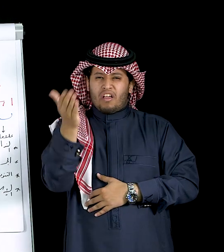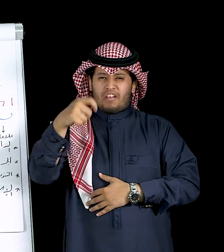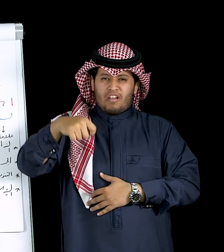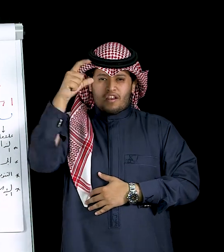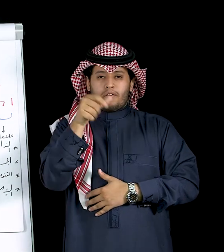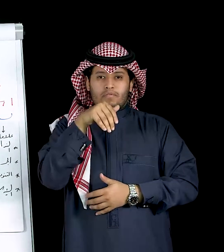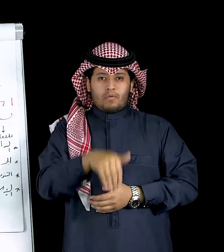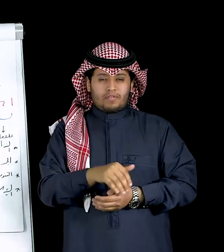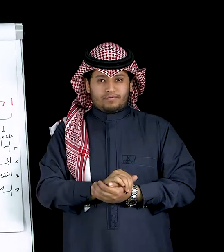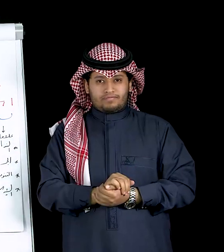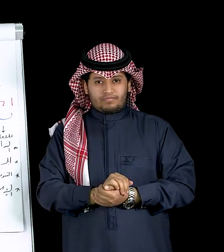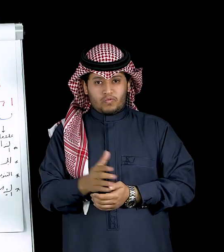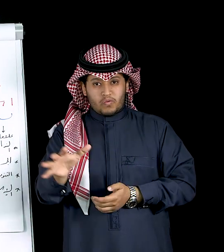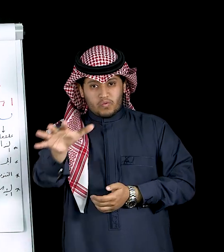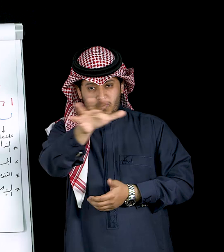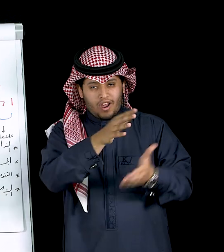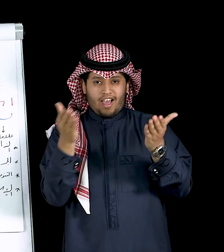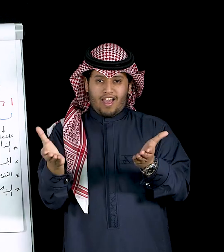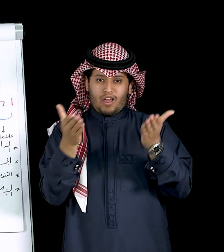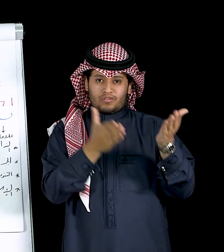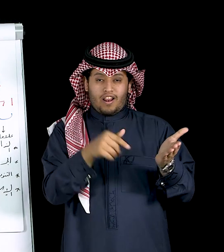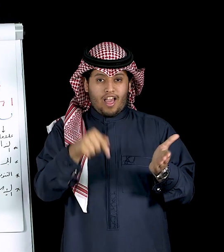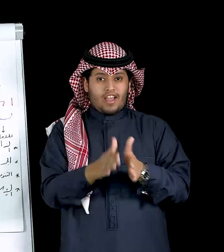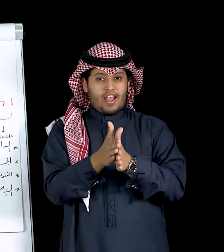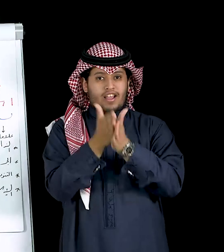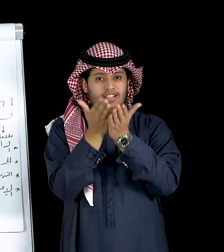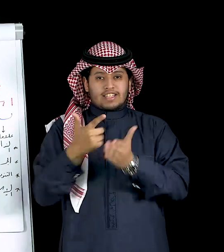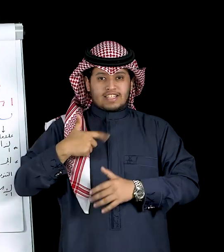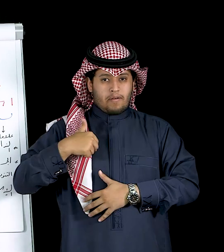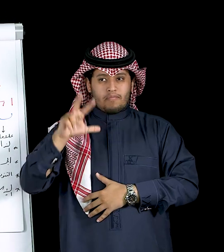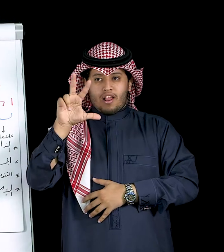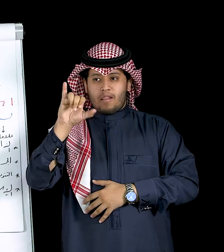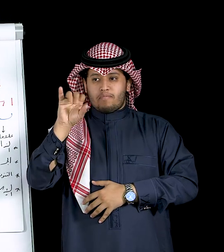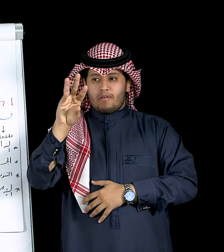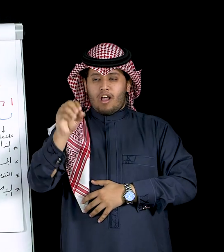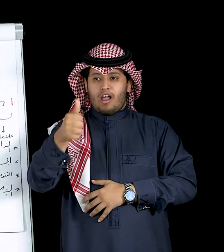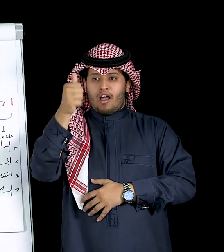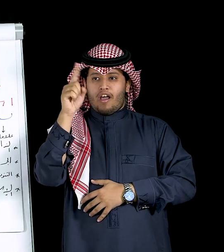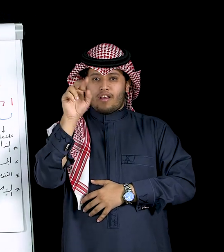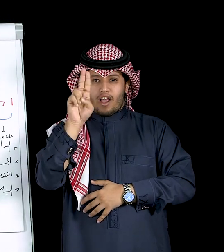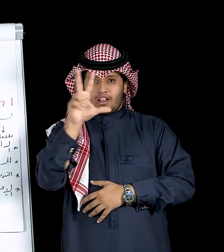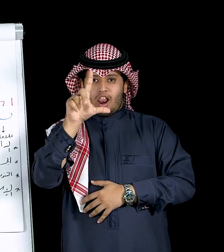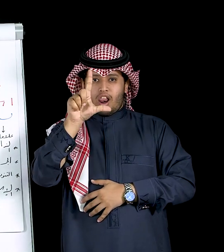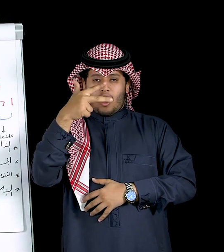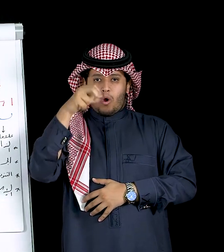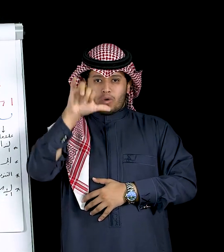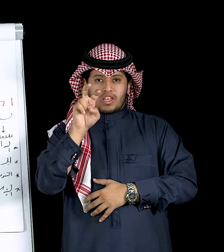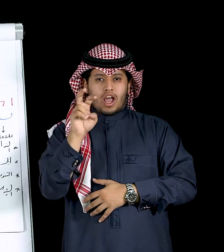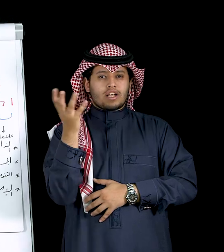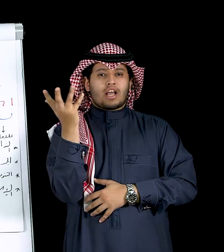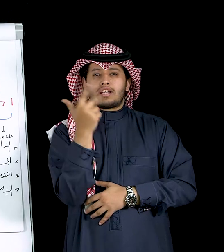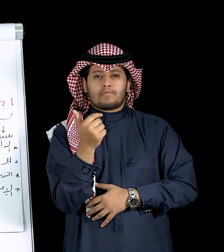والمرسلين. حياكم الله في مقرر المهارات اللغوية عرب